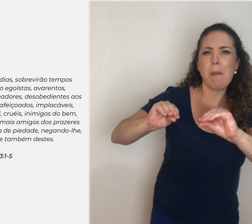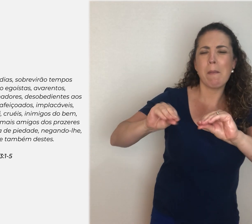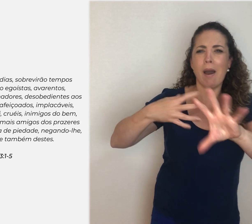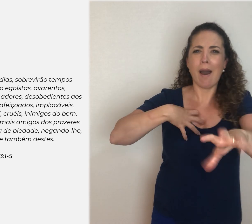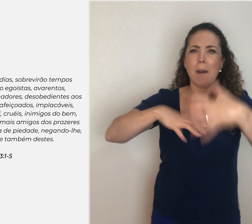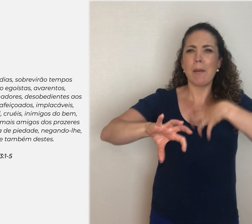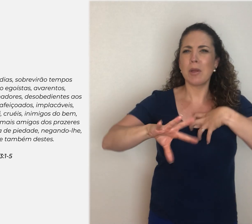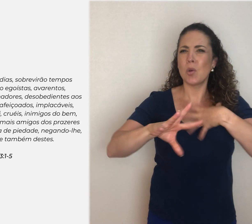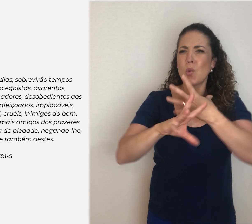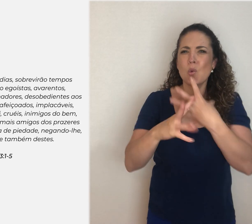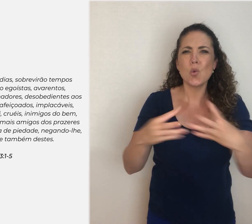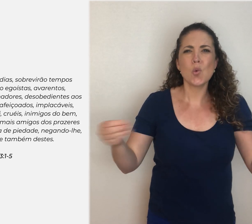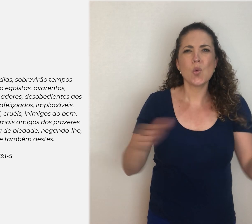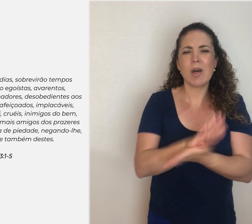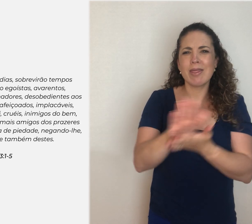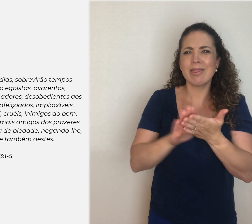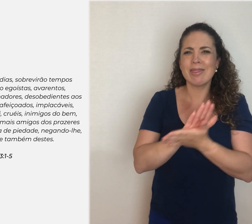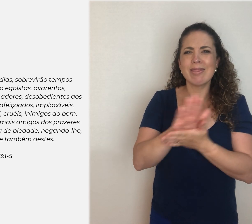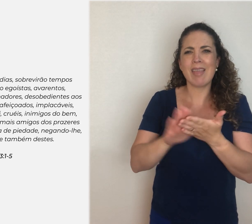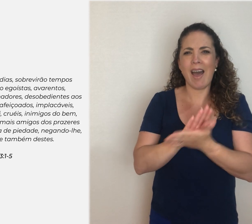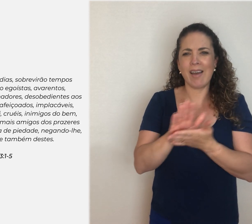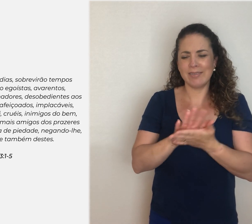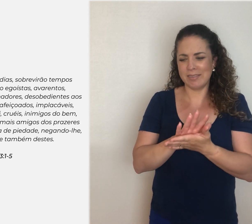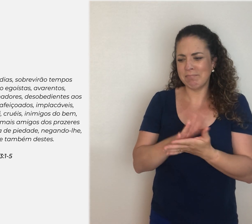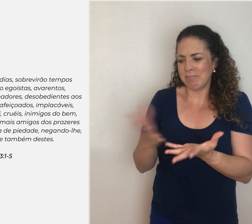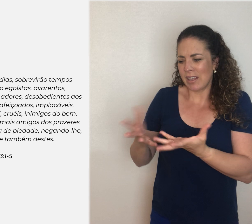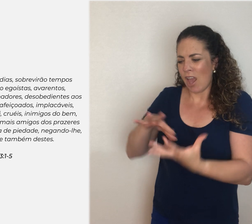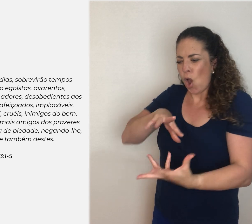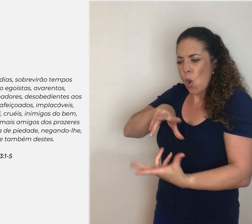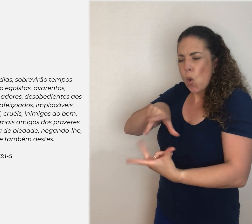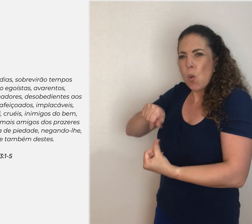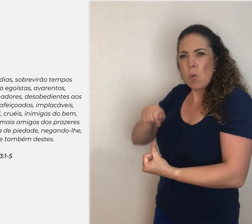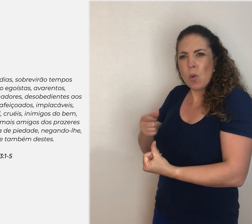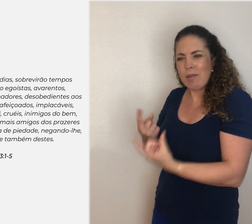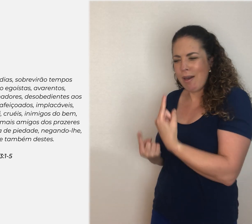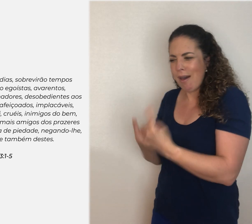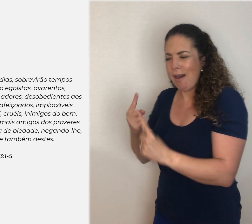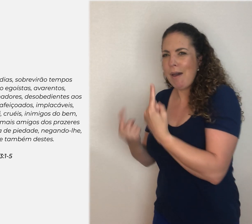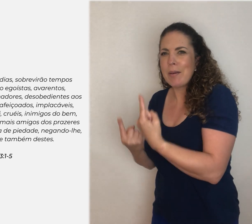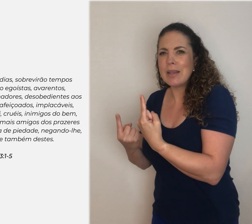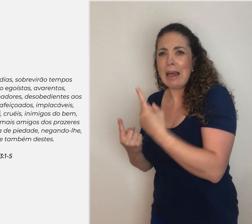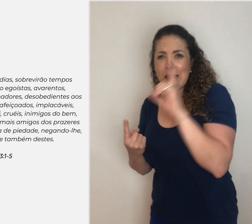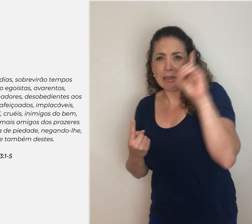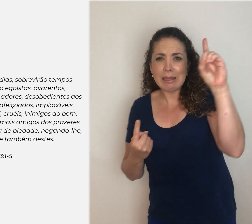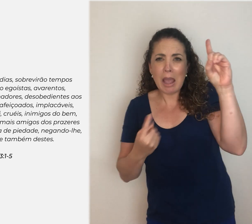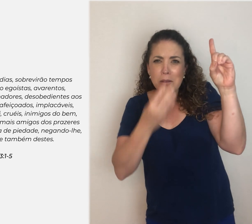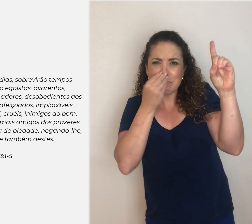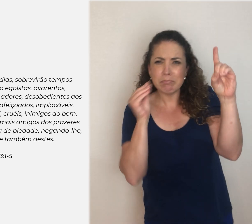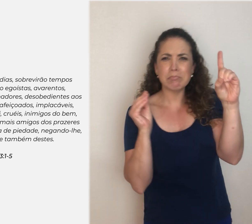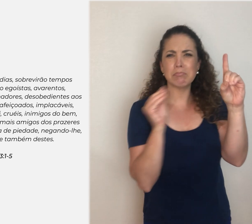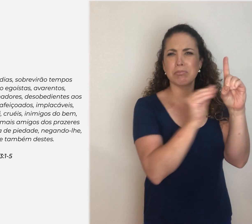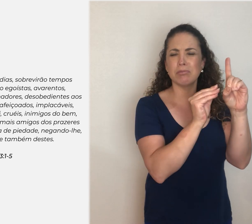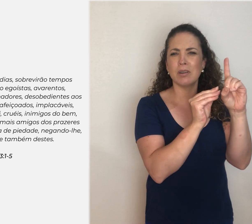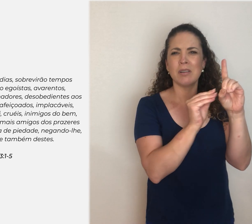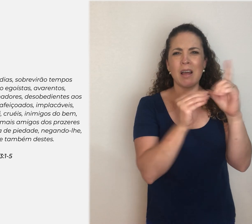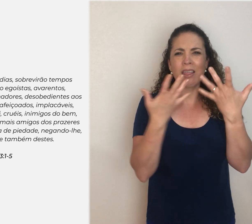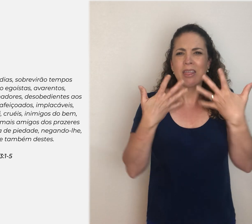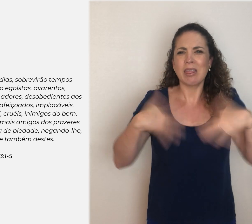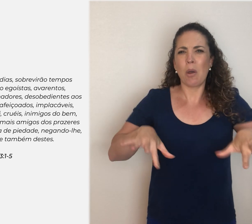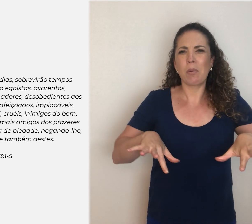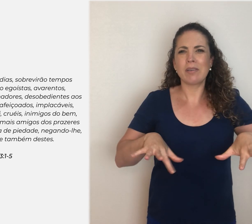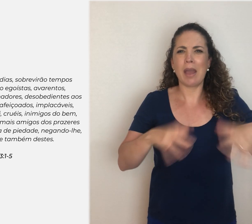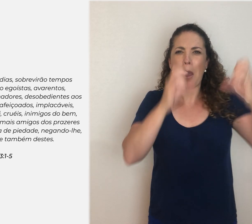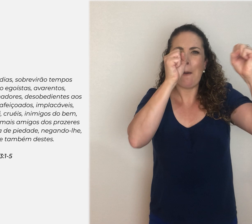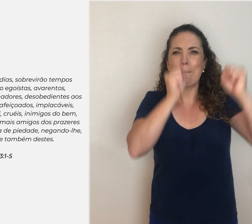enfatuados, mais amigos dos prazeres do que amigos de Deus, tendo forma de piedade,